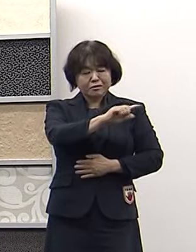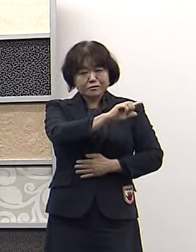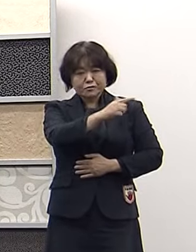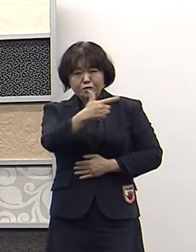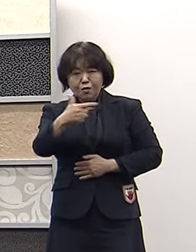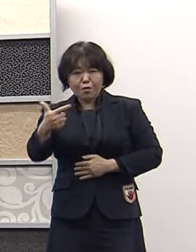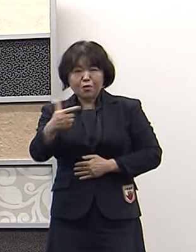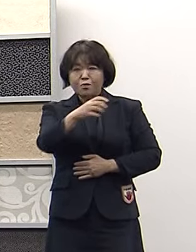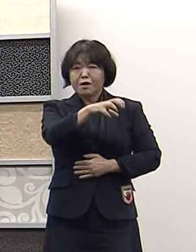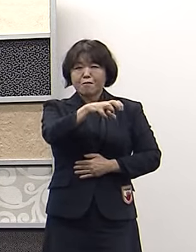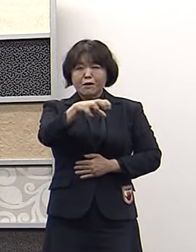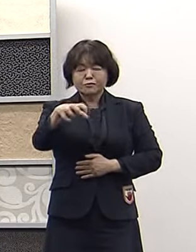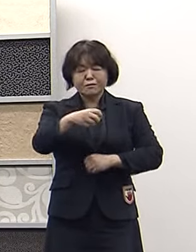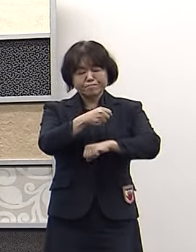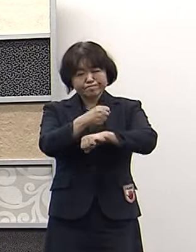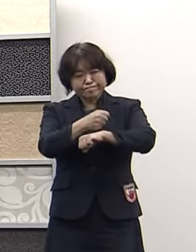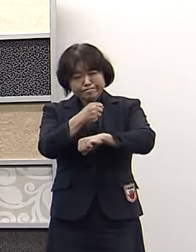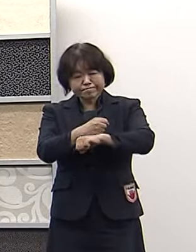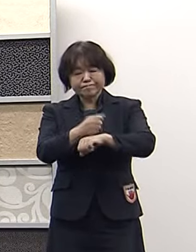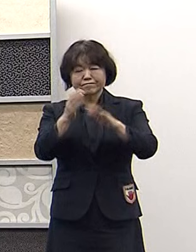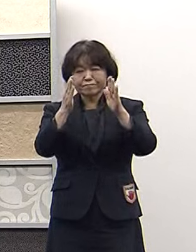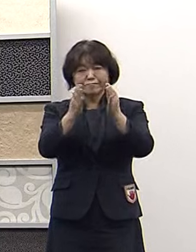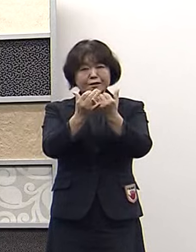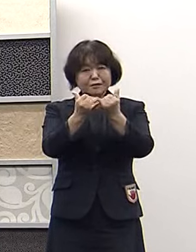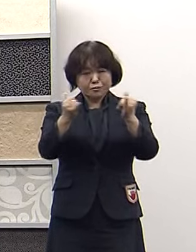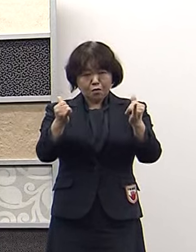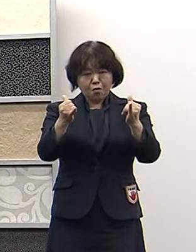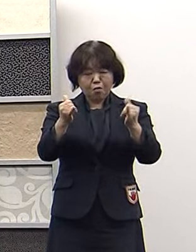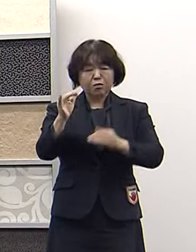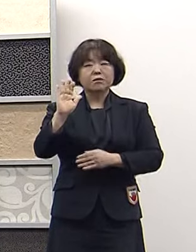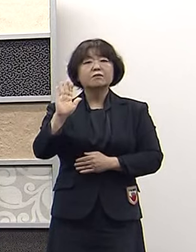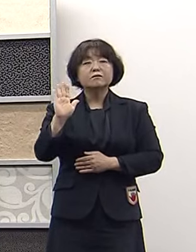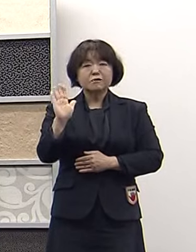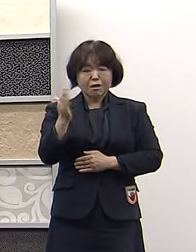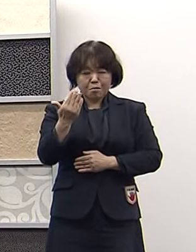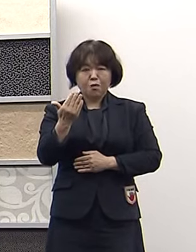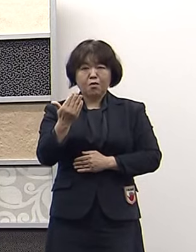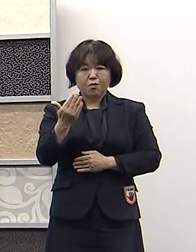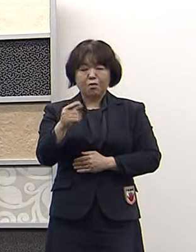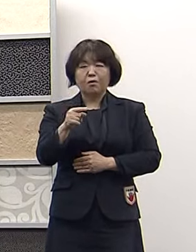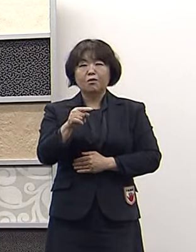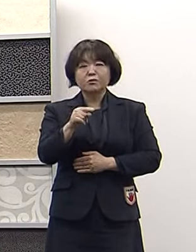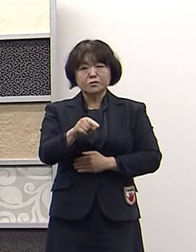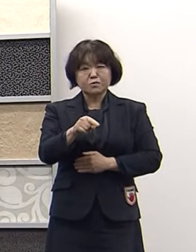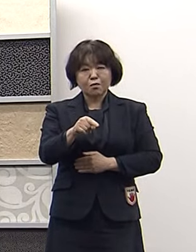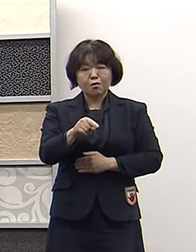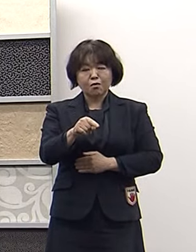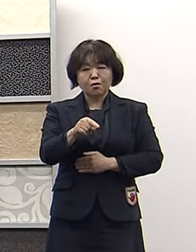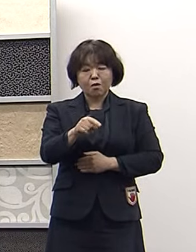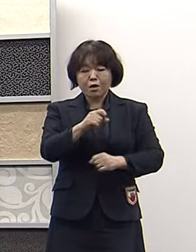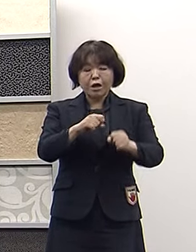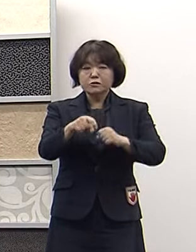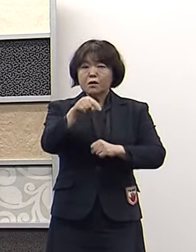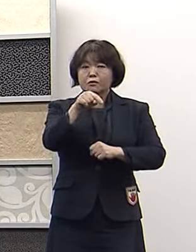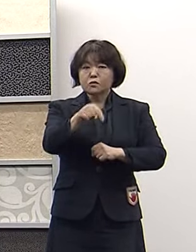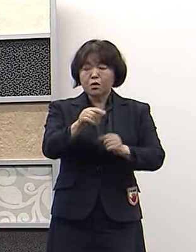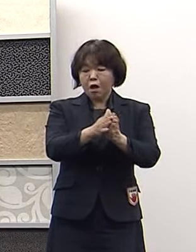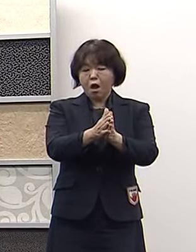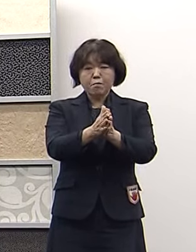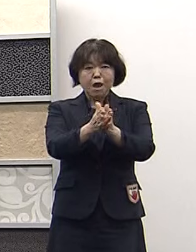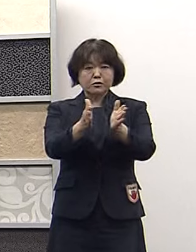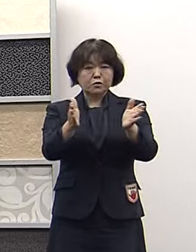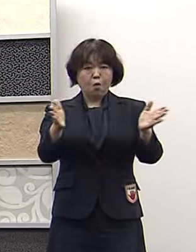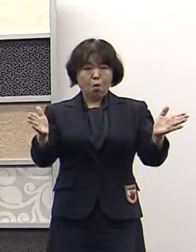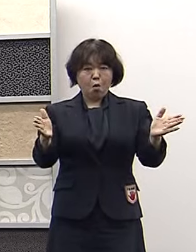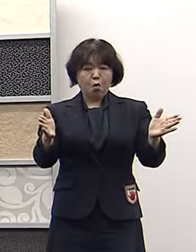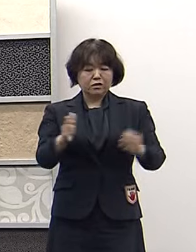で功績が大きい方であるにもかかわらず、幅広く活躍されるがゆえにです